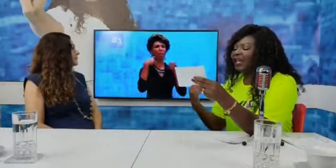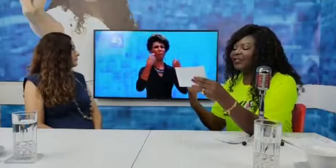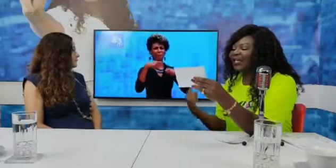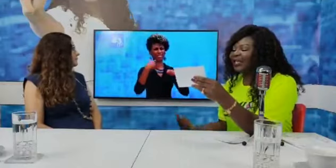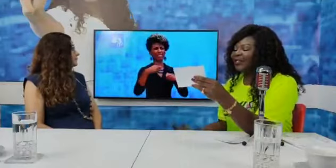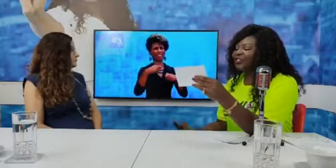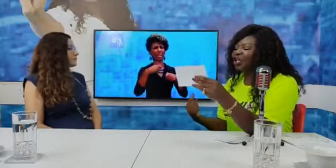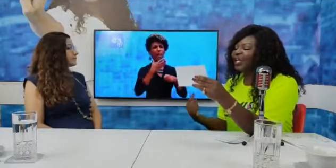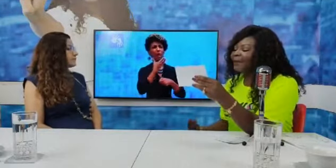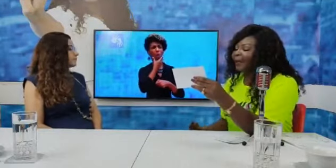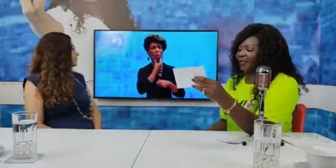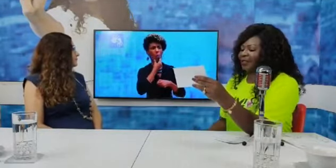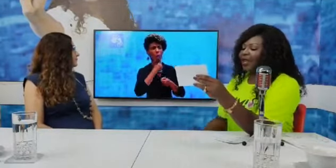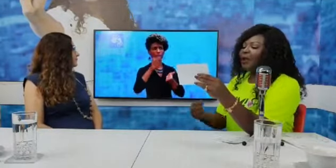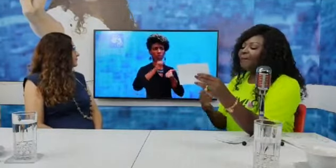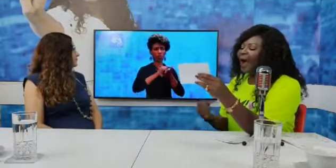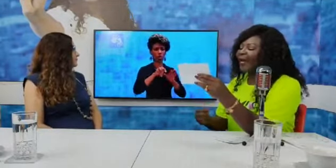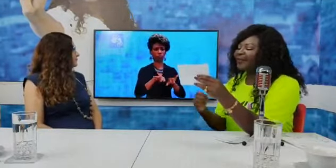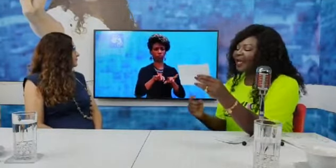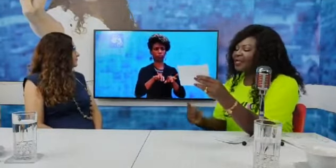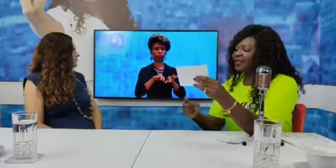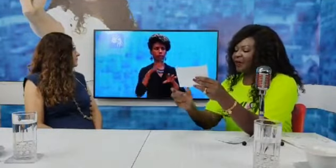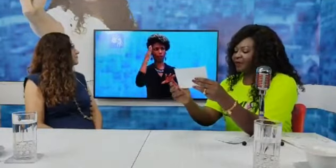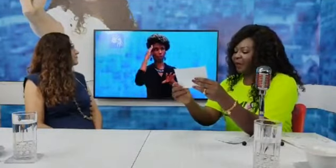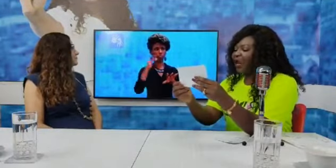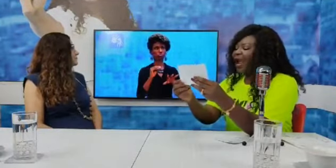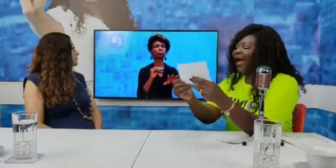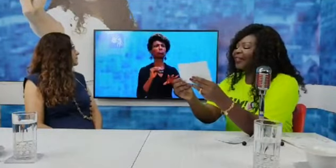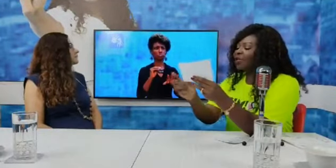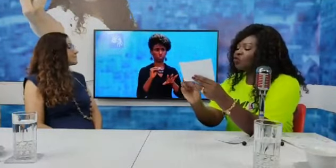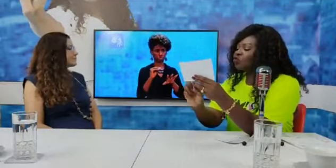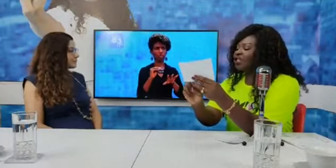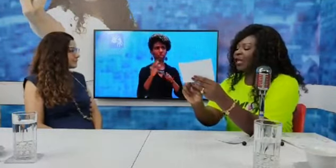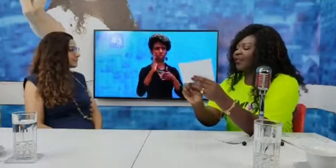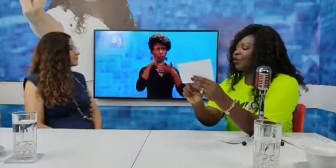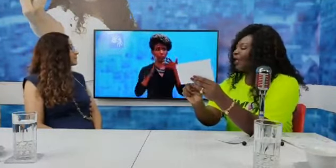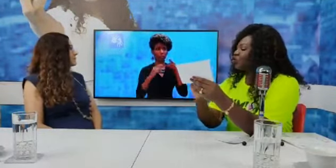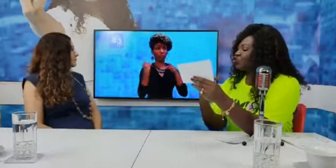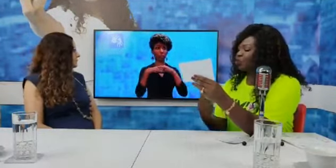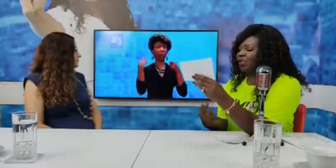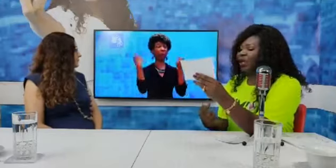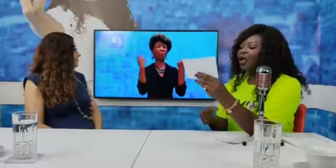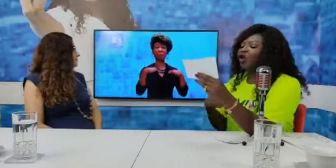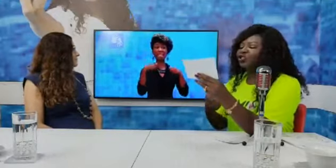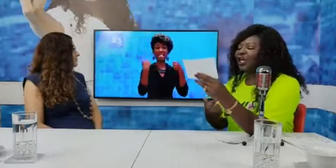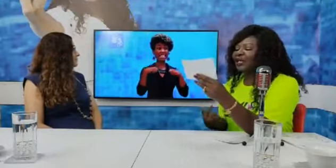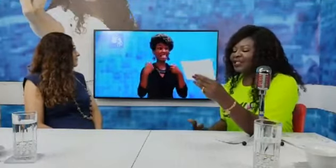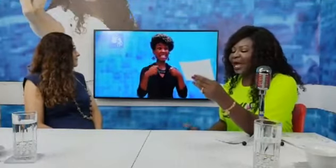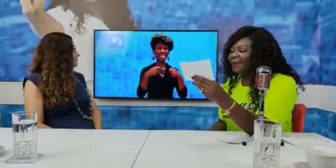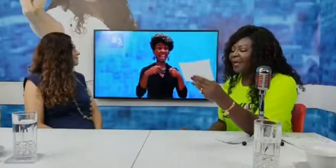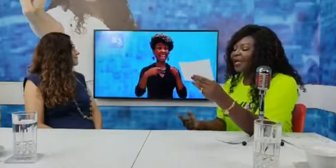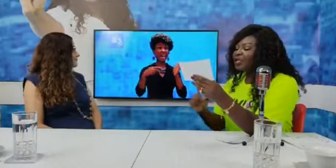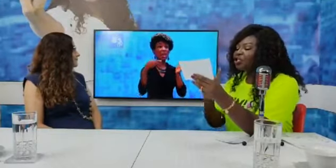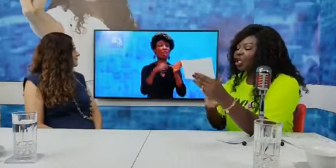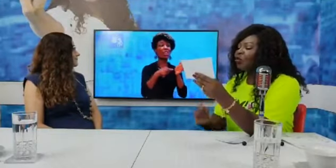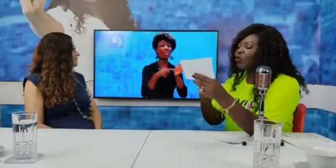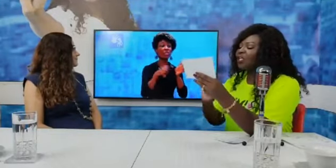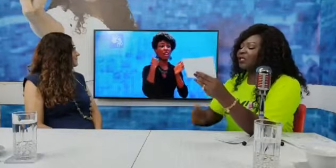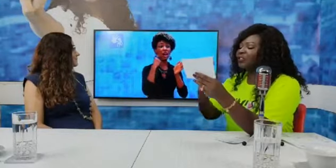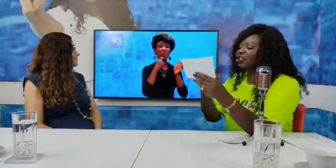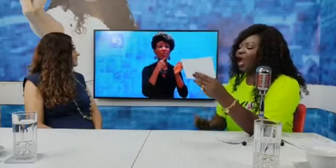que entenda de Libras para descrever a denúncia da mulher surda. Gostaria de saber